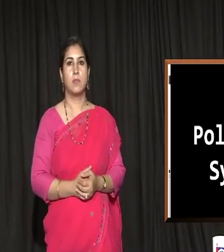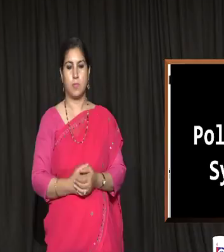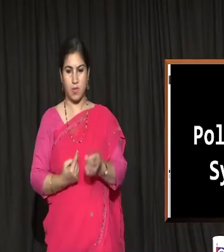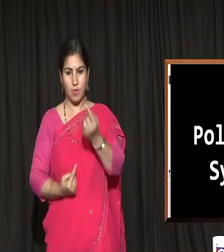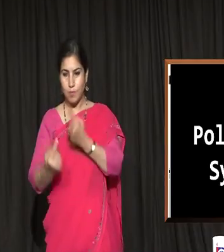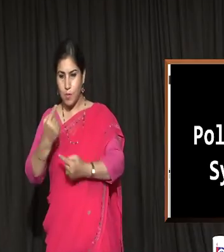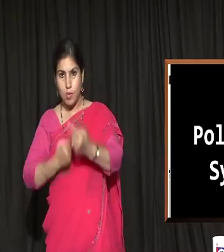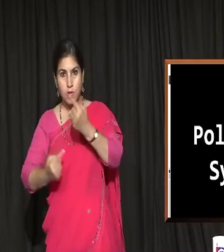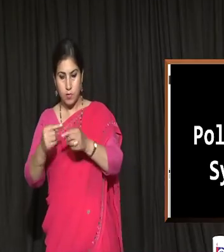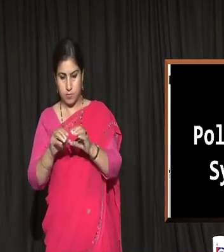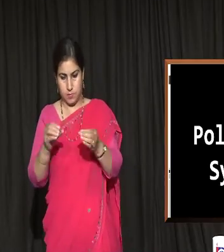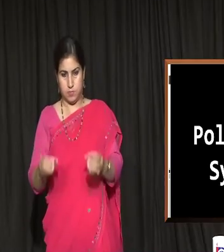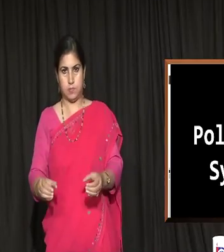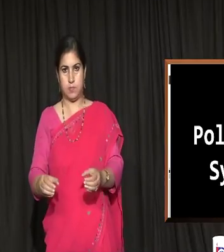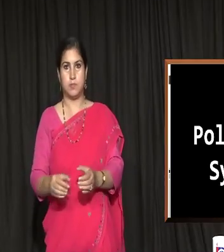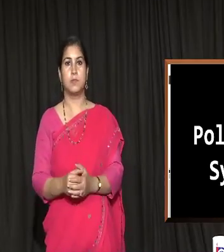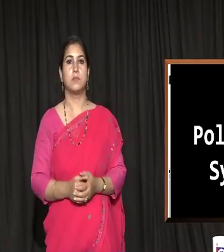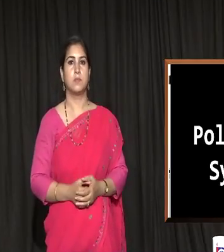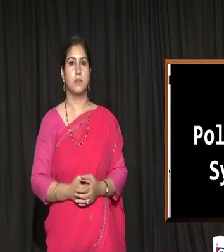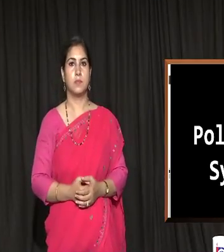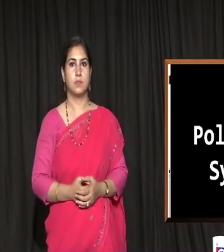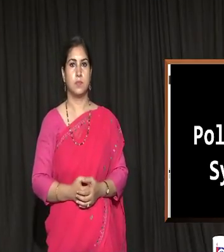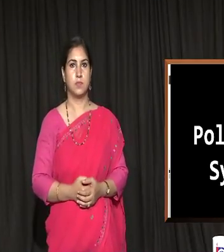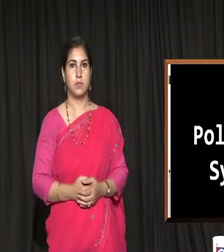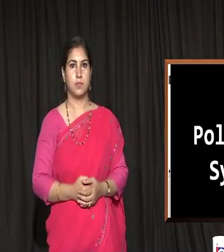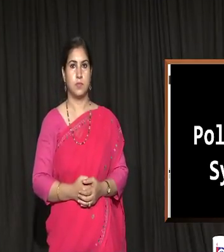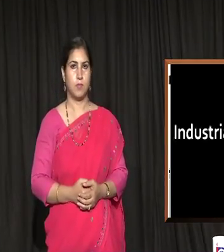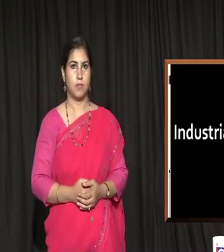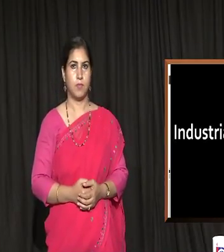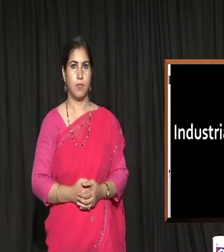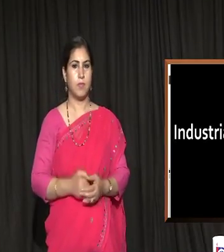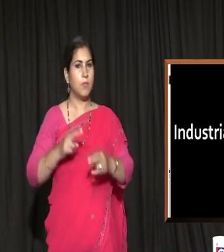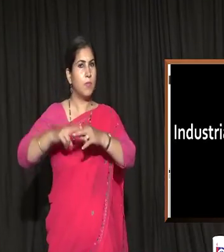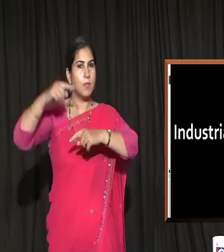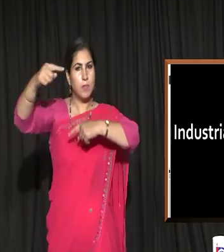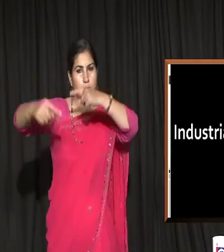पॉलिटिकल सिस्टम राजनीति तंत्र. इंडस्ट्रियल रेवोल्यूशन